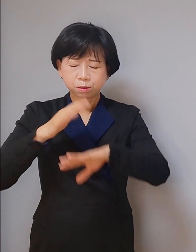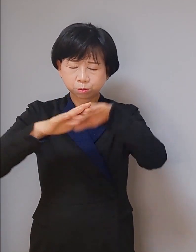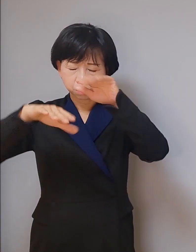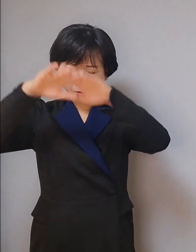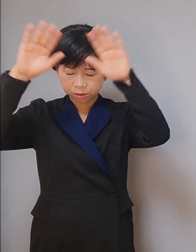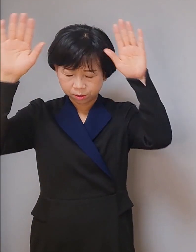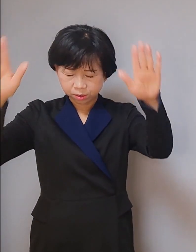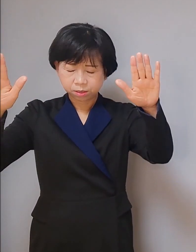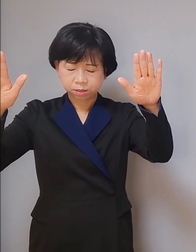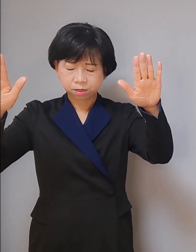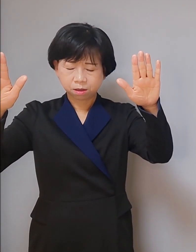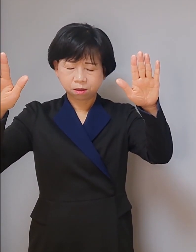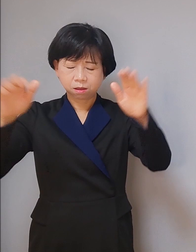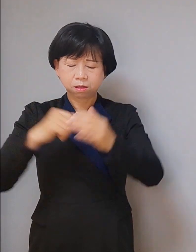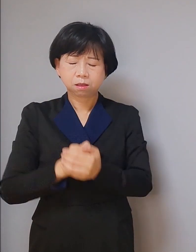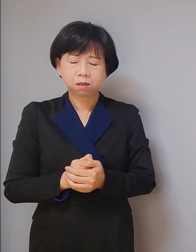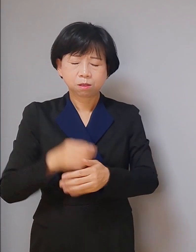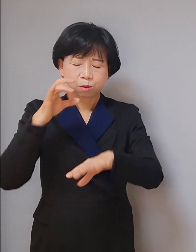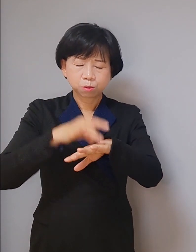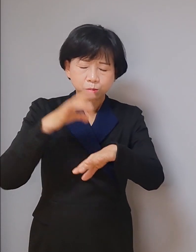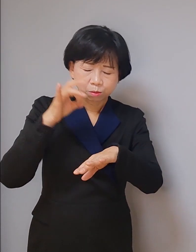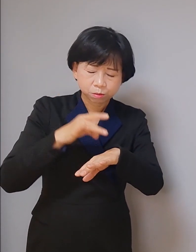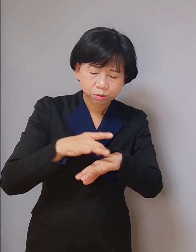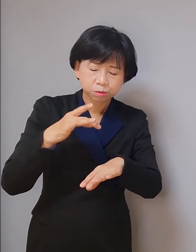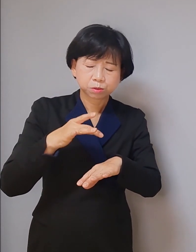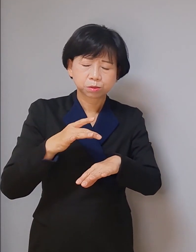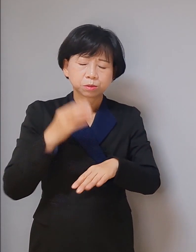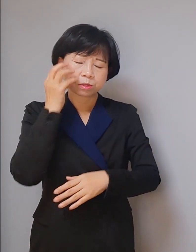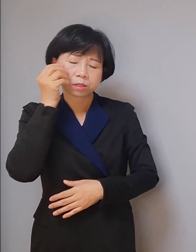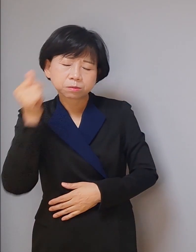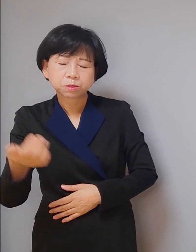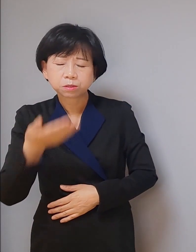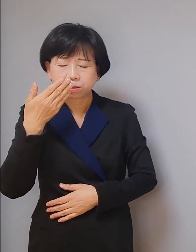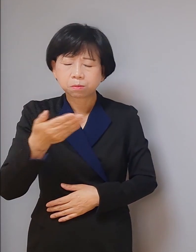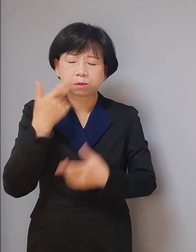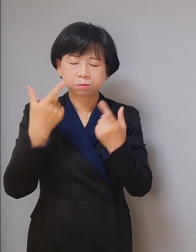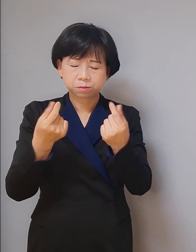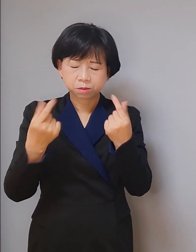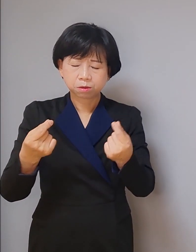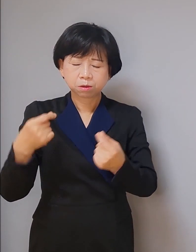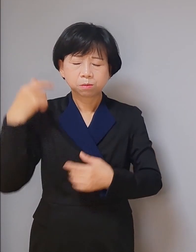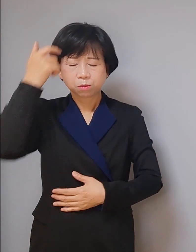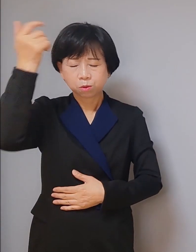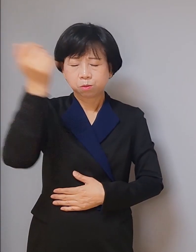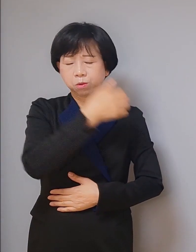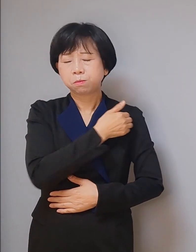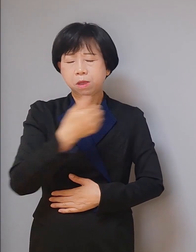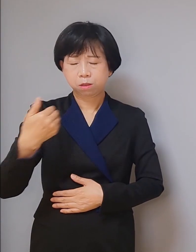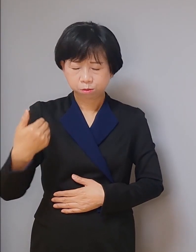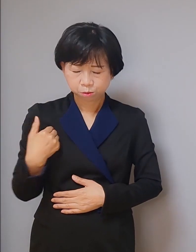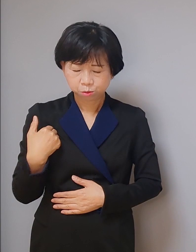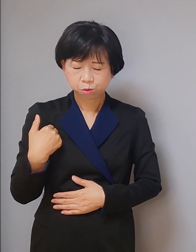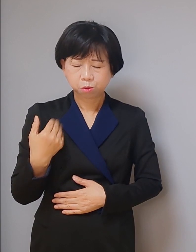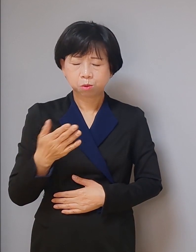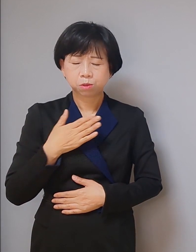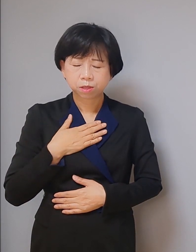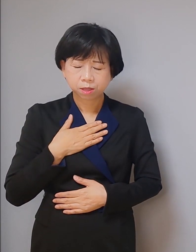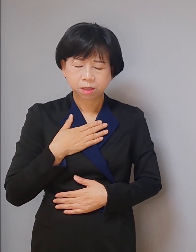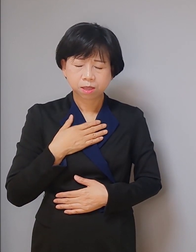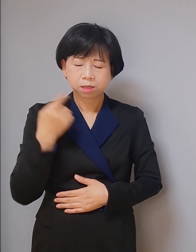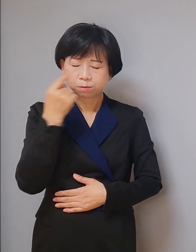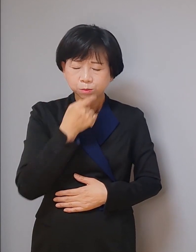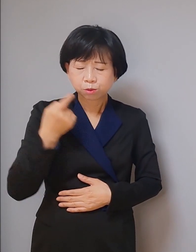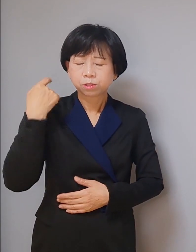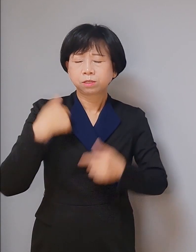들리이다. 골수와 기름진 것을 먹음과 같이 나의 영혼이 만족할 것이라. 나의 입이 기쁜